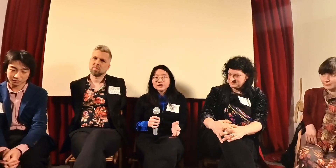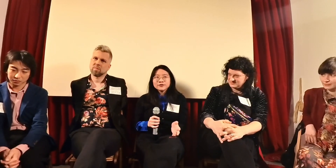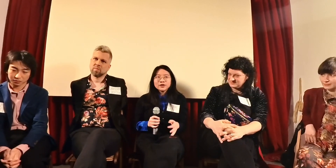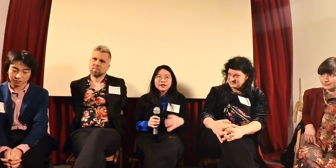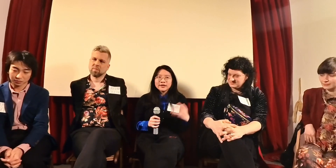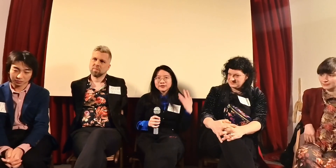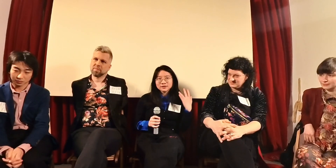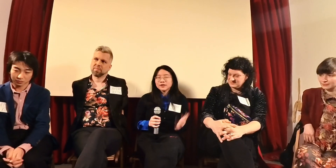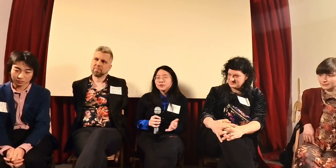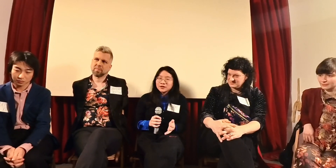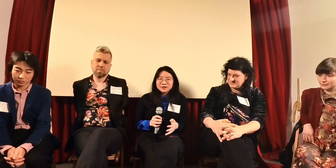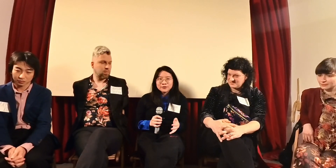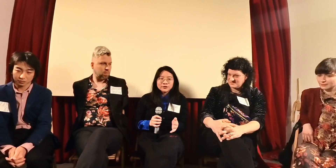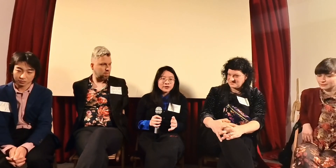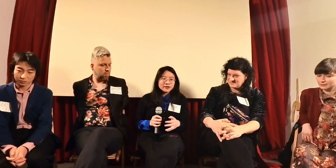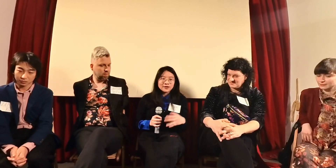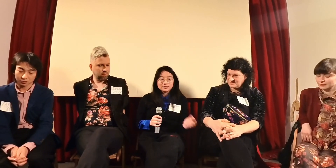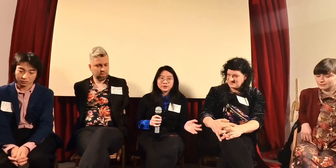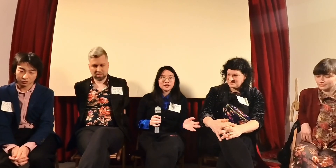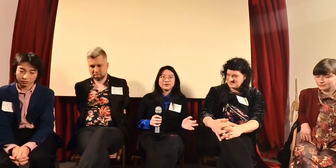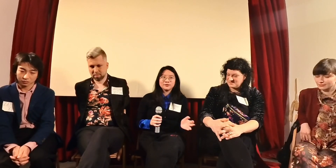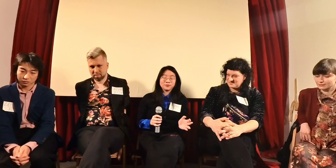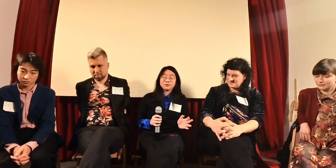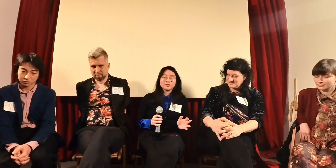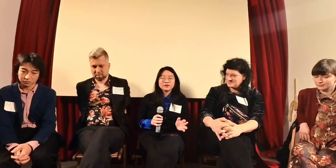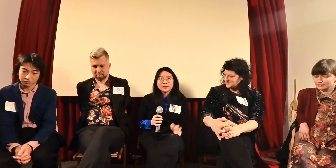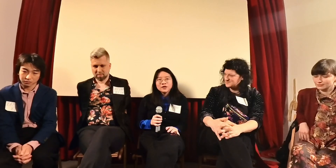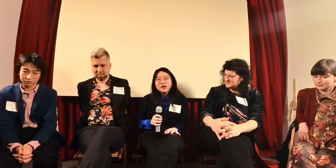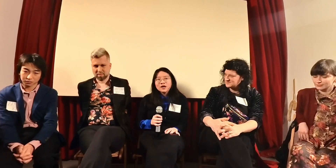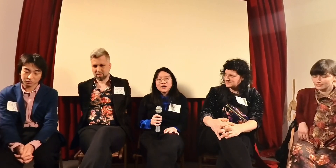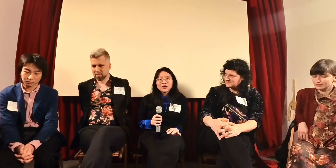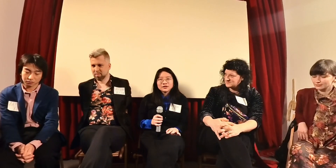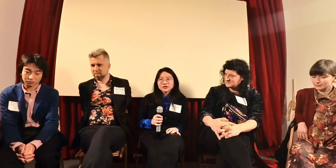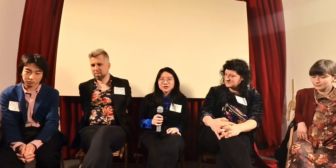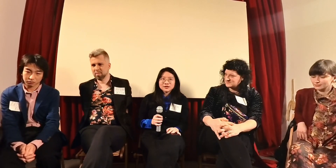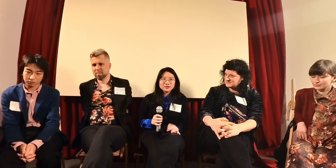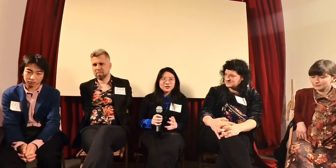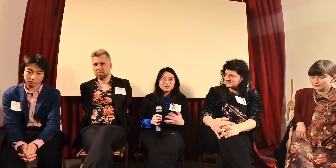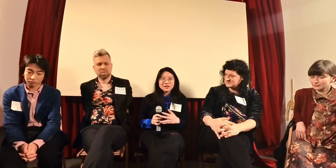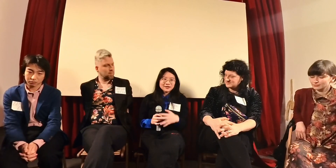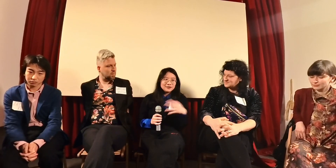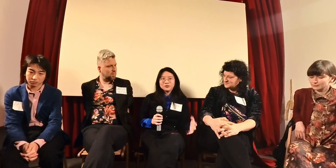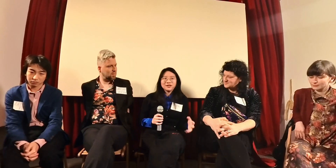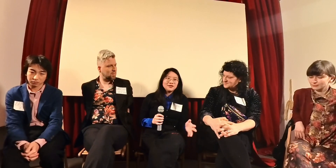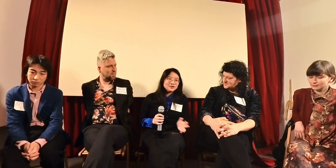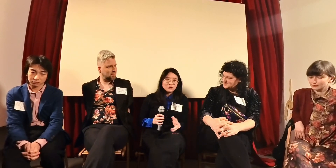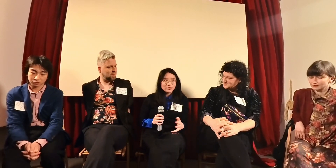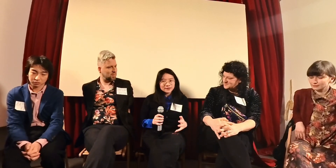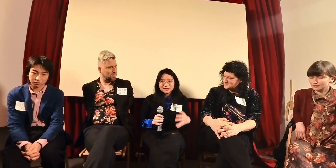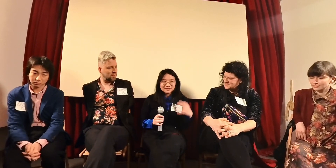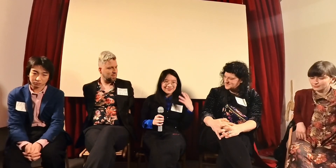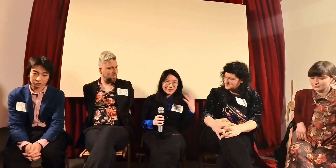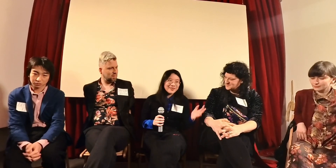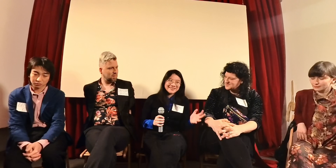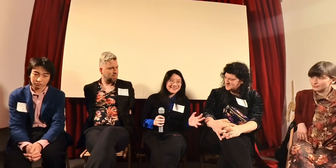které to nějak oslovilo a nějak se třeba v tom identifikovali a poděkovali, to mě úplně překvapilo. A, takže asi vidím nějaký dobrý